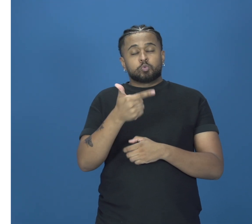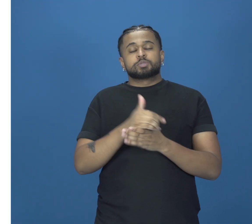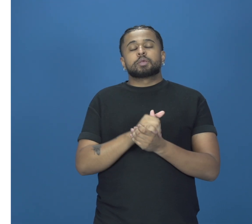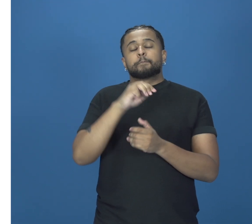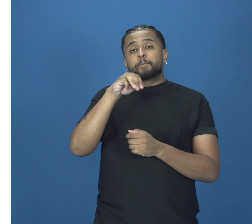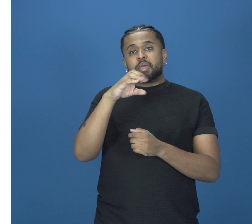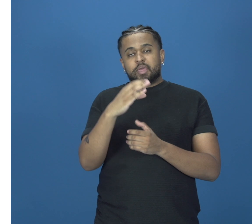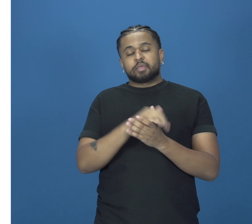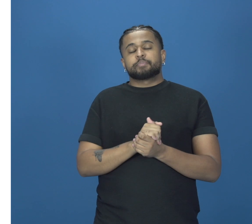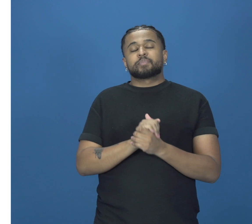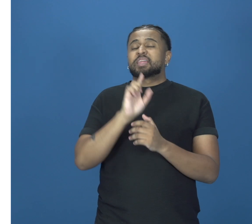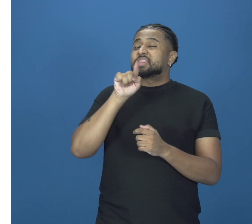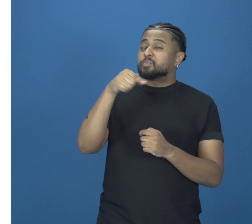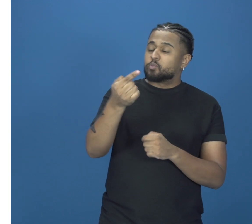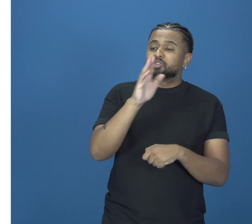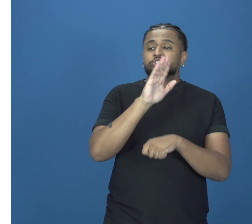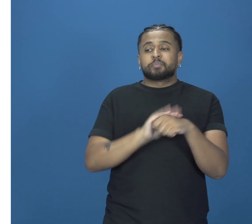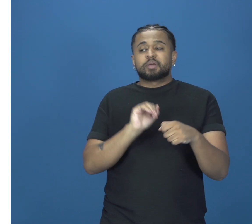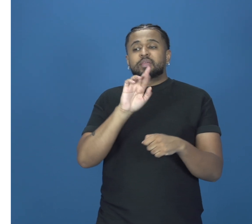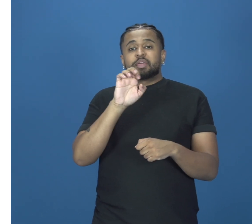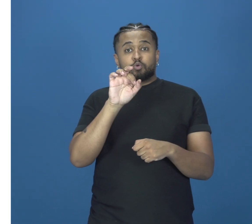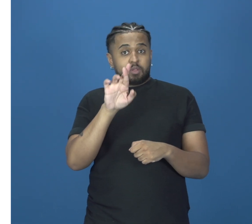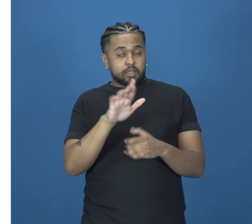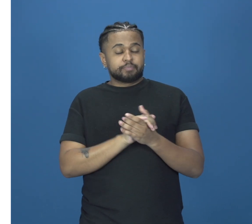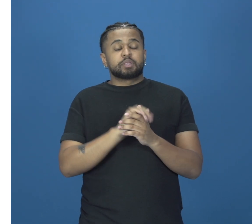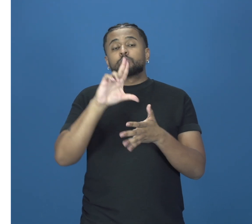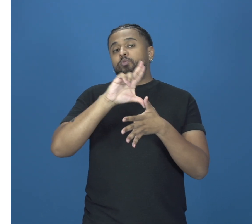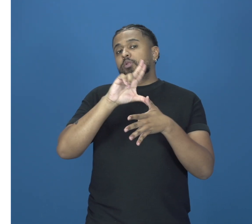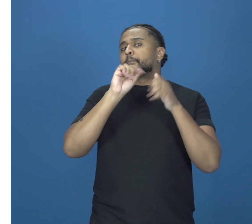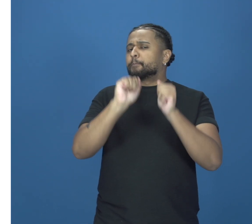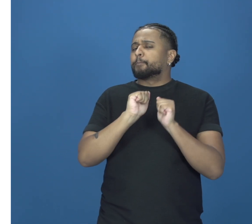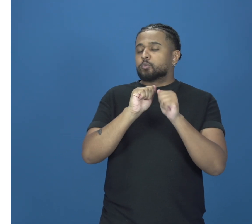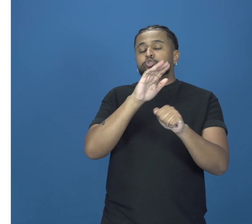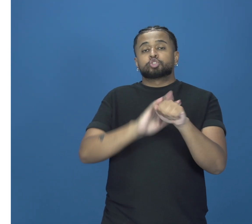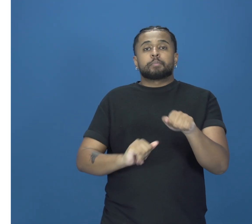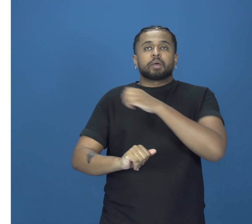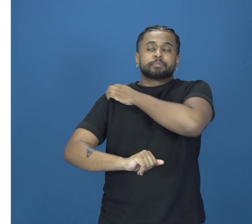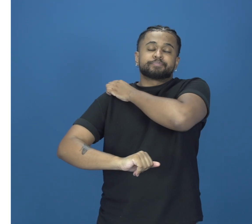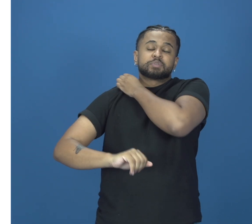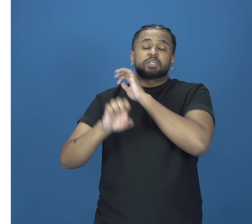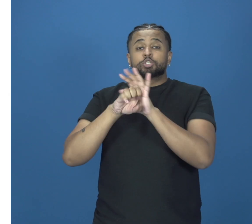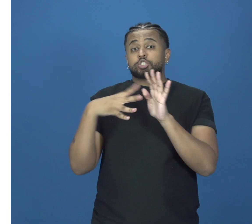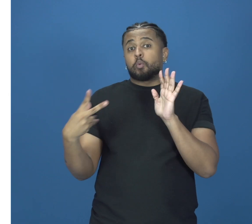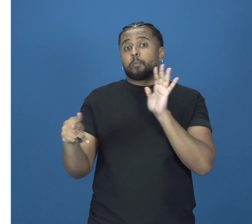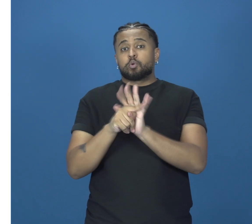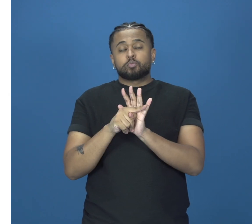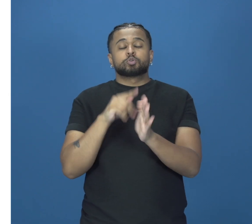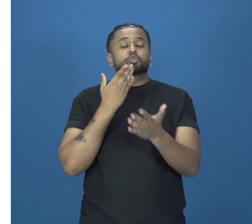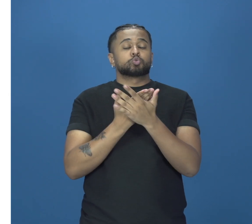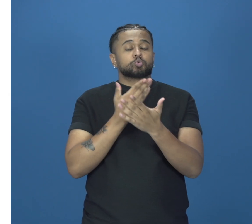021/2012, MEC, após a chamada regular do SISU, a UNILA poderá convocar, por meio de edital próprio,